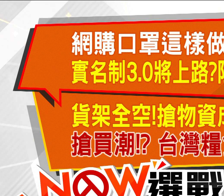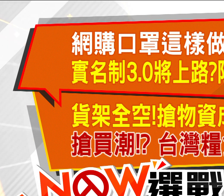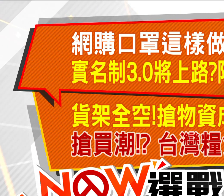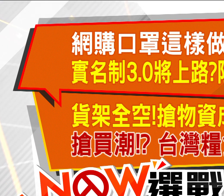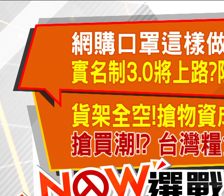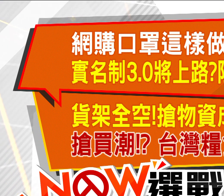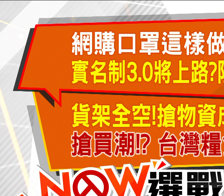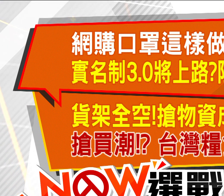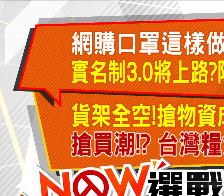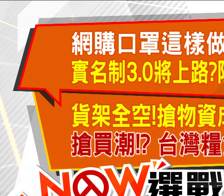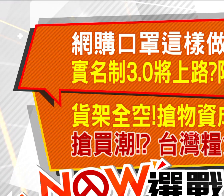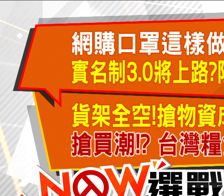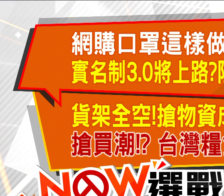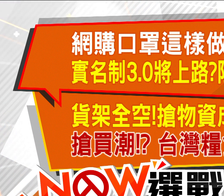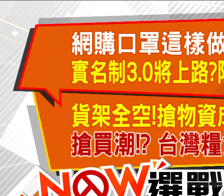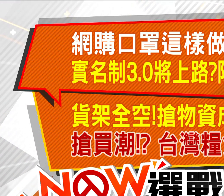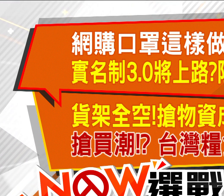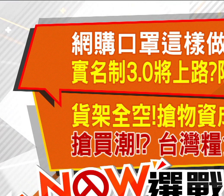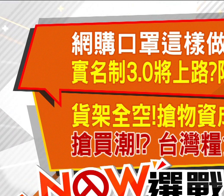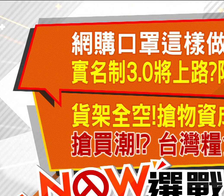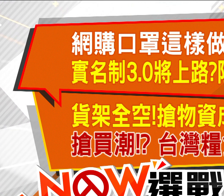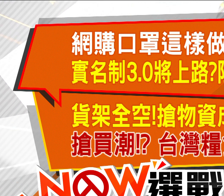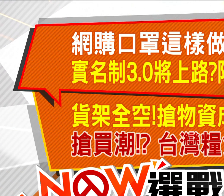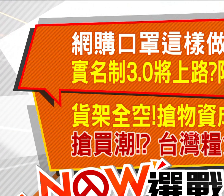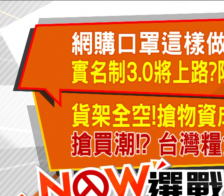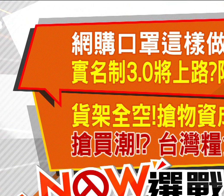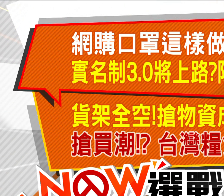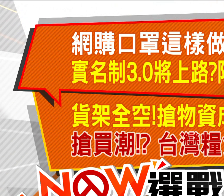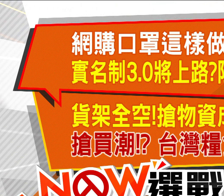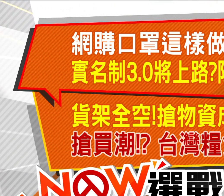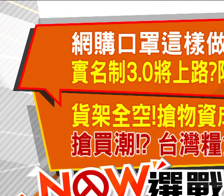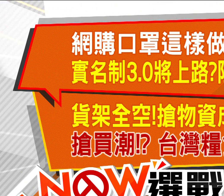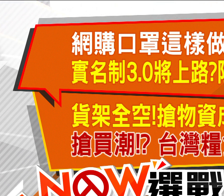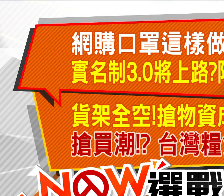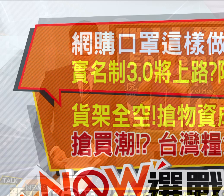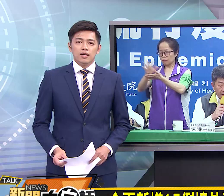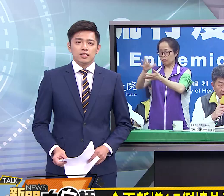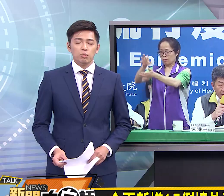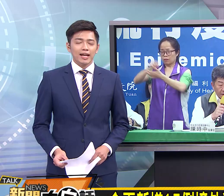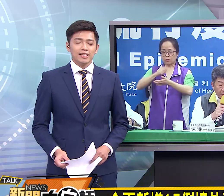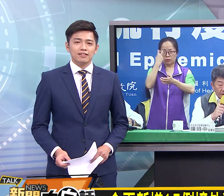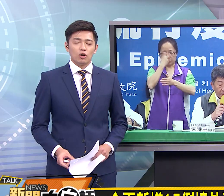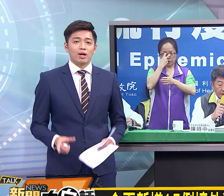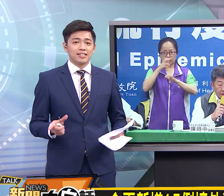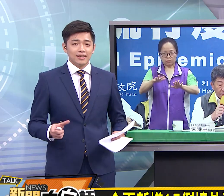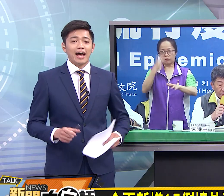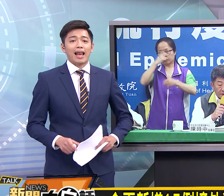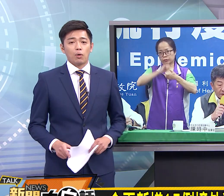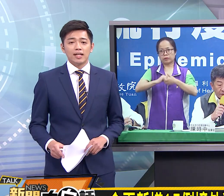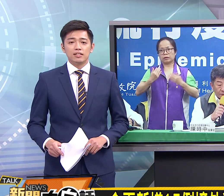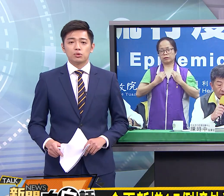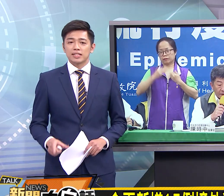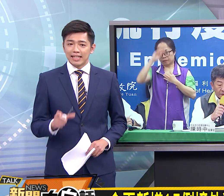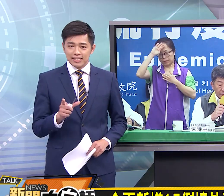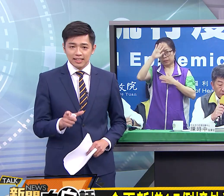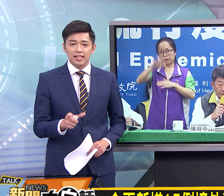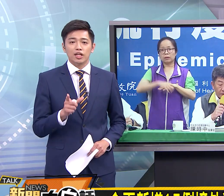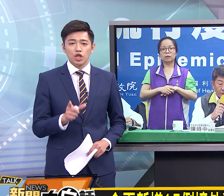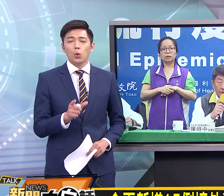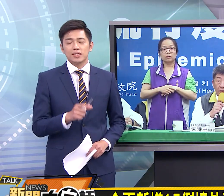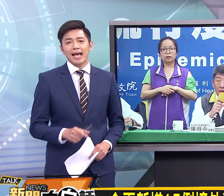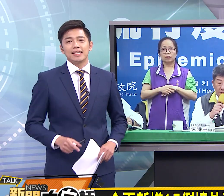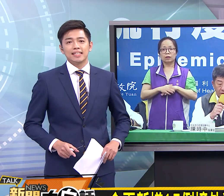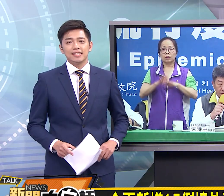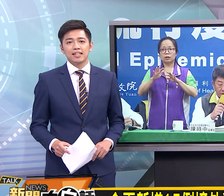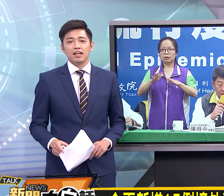动，购买潮抢买潮，台湾粮食够吃吗？ 节目一开始呢，我们要先带来关心说，在今